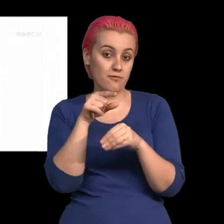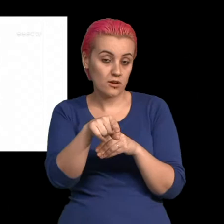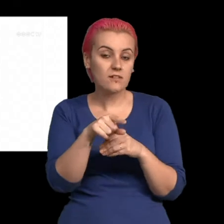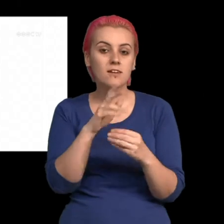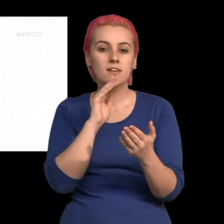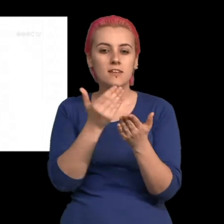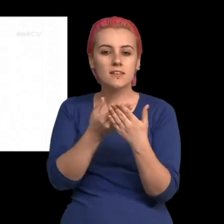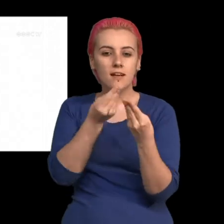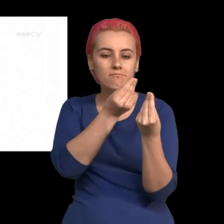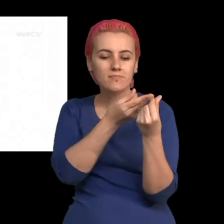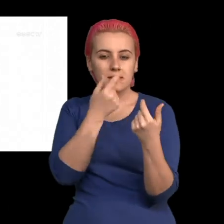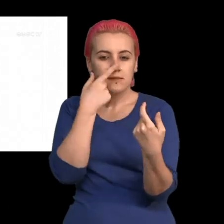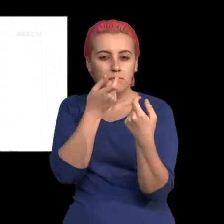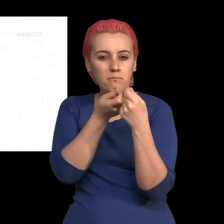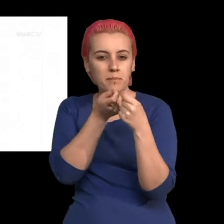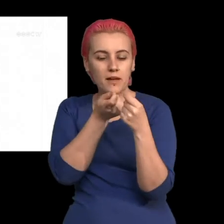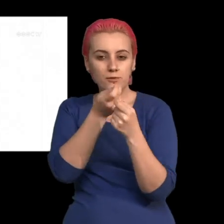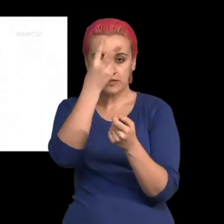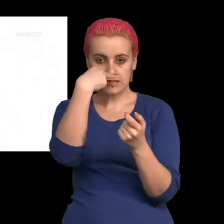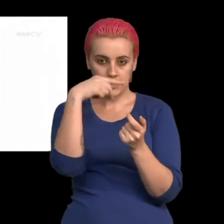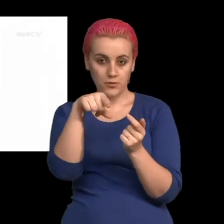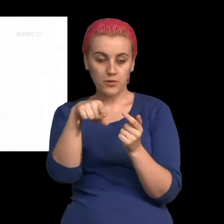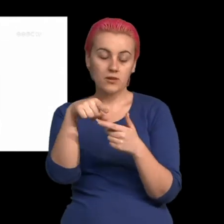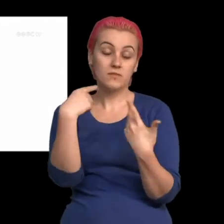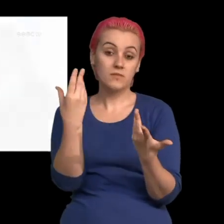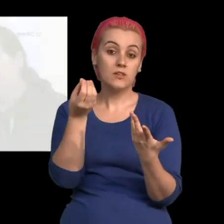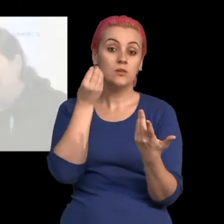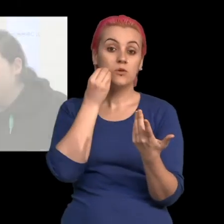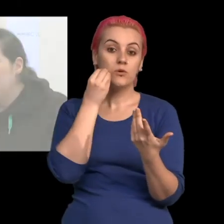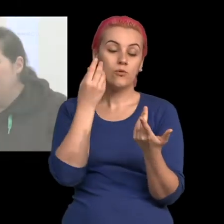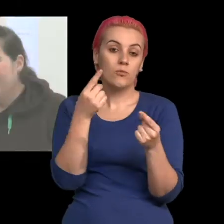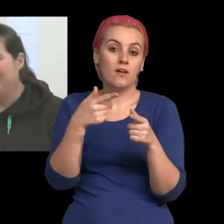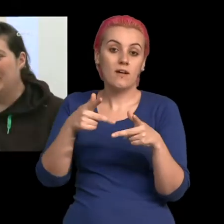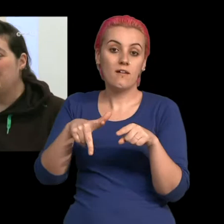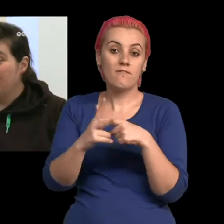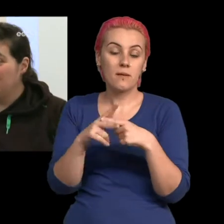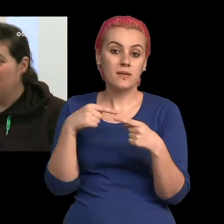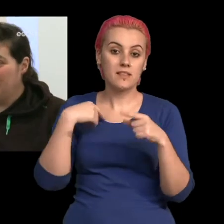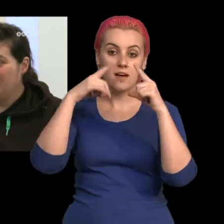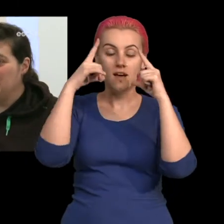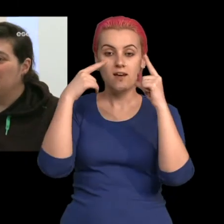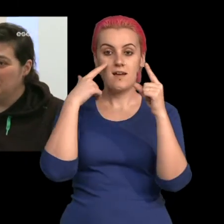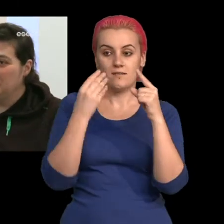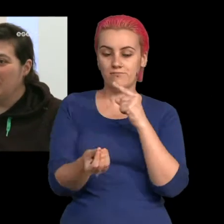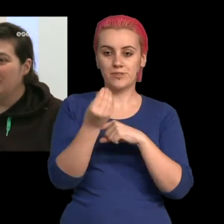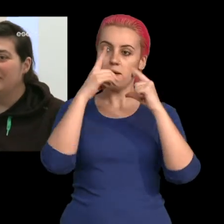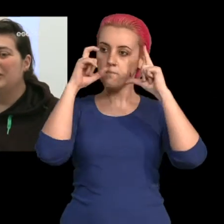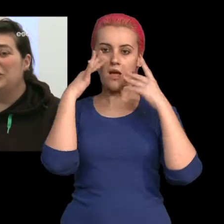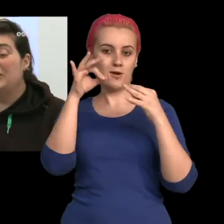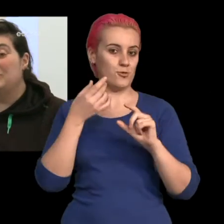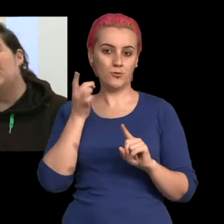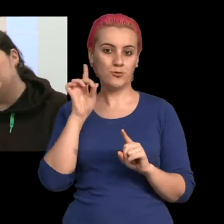me aproximasse da possibilidade da cegueira. E para isso tenho de uma ferramenta um bocadinho atípica, não uma máquina fotográfica muito